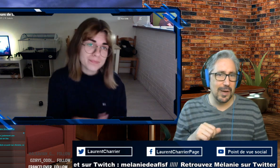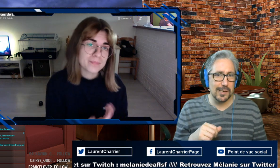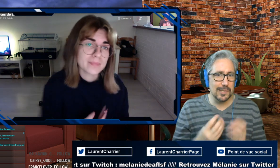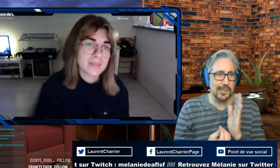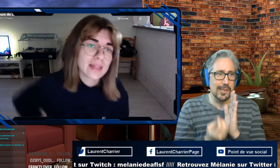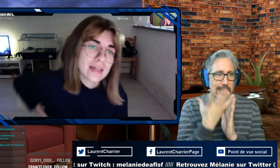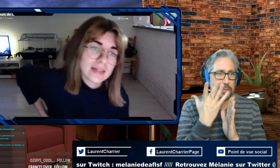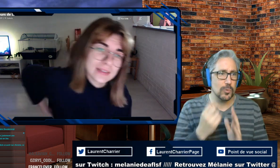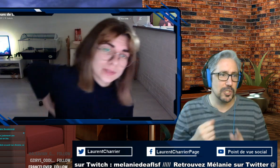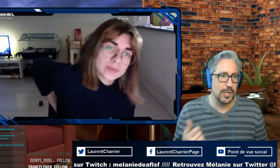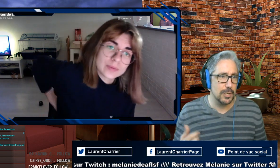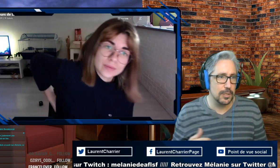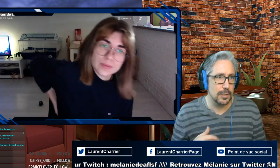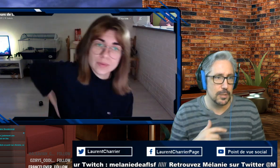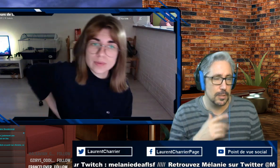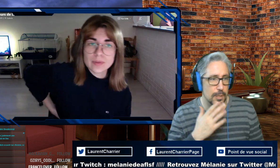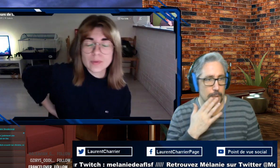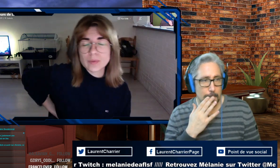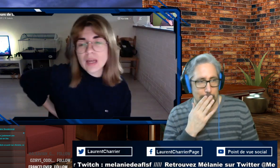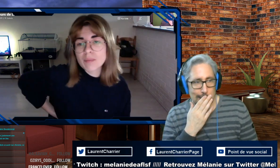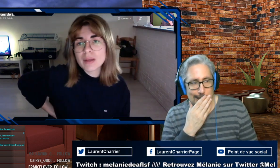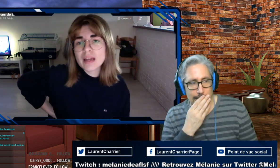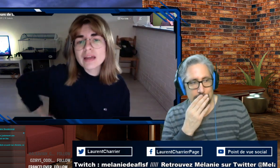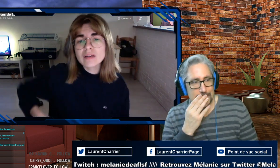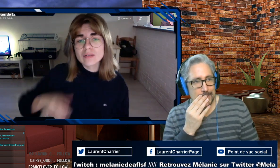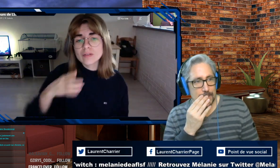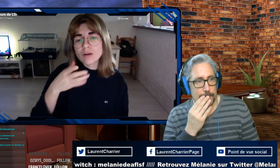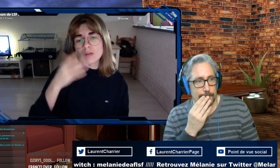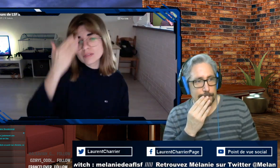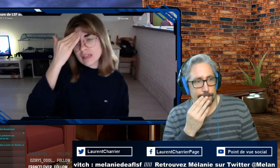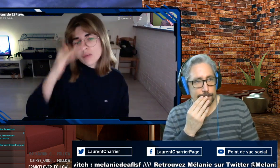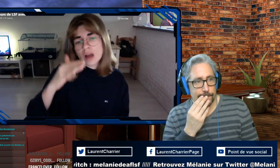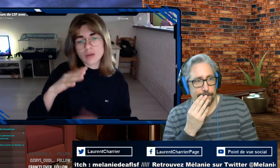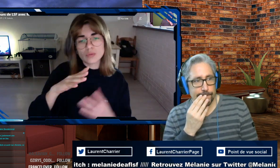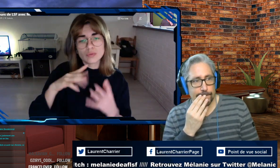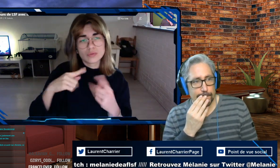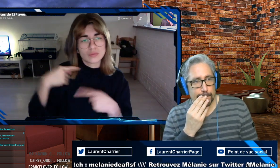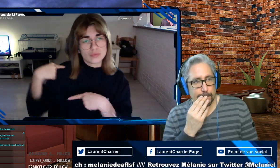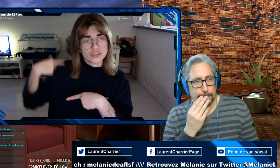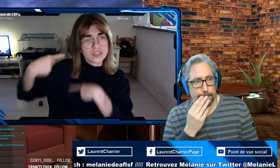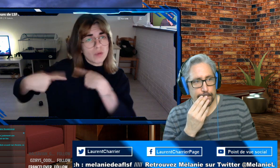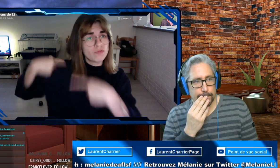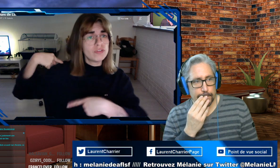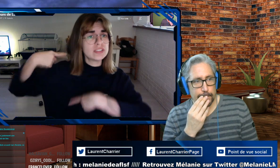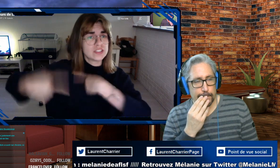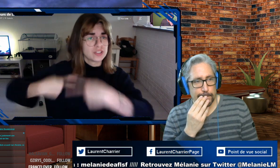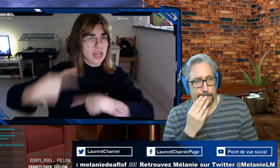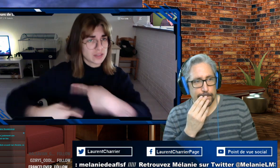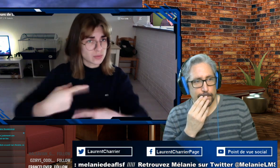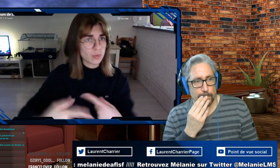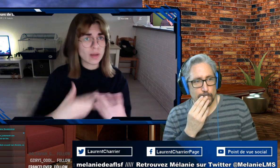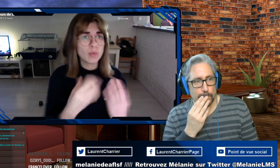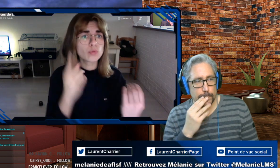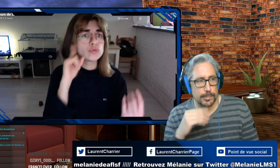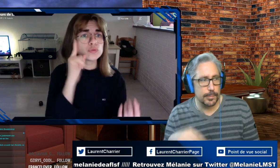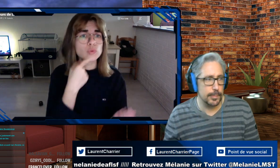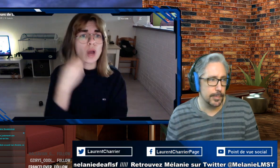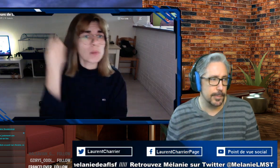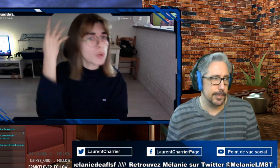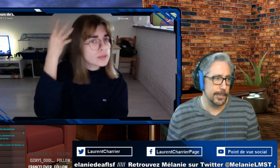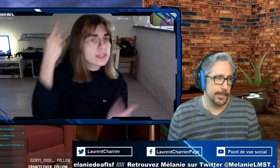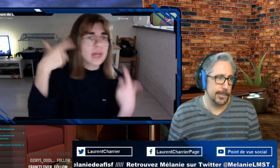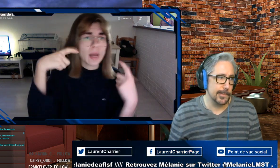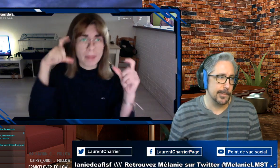Parce qu'ils peuvent pas, c'est trop cher. Mais après, il faut savoir qu'au fil des générations, il y a beaucoup de